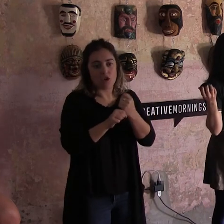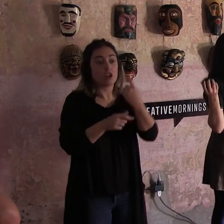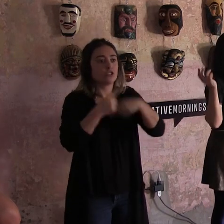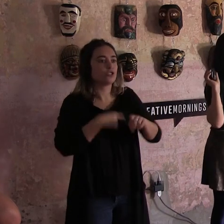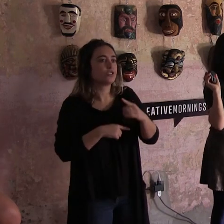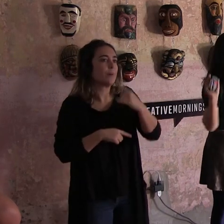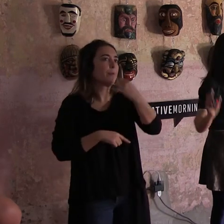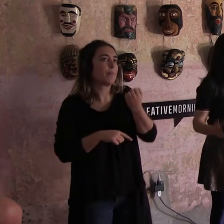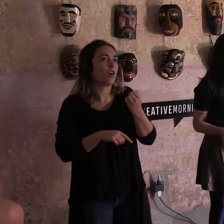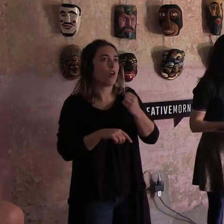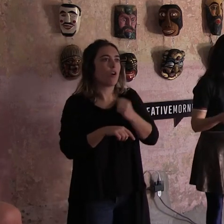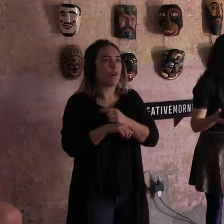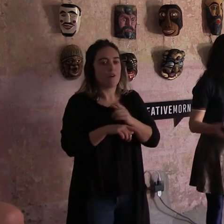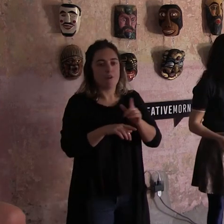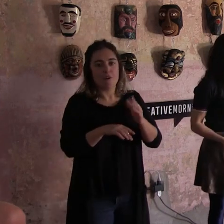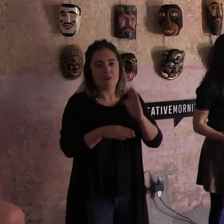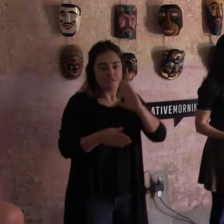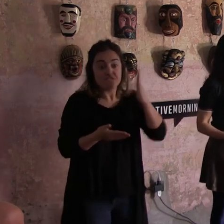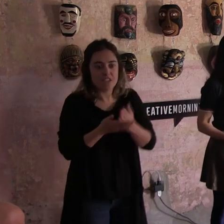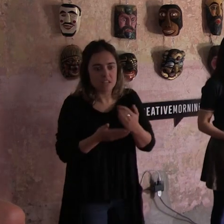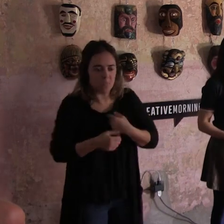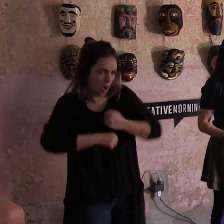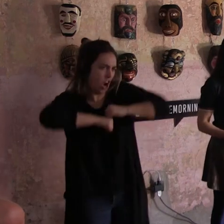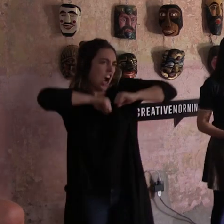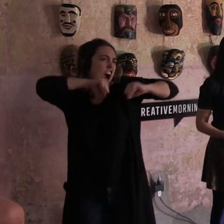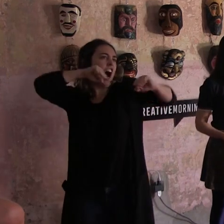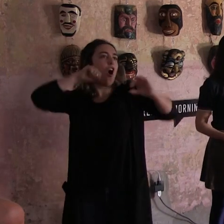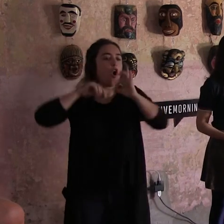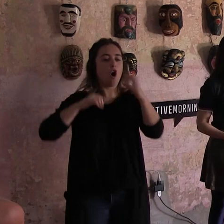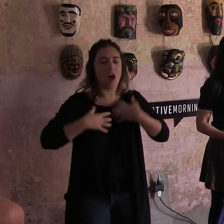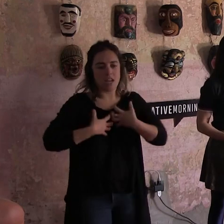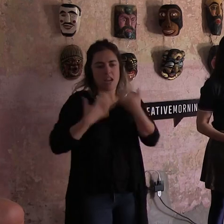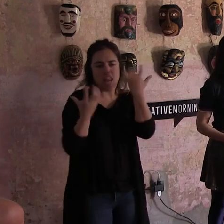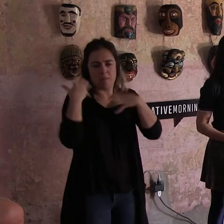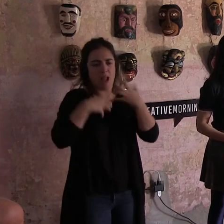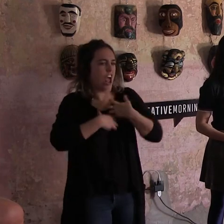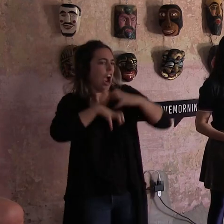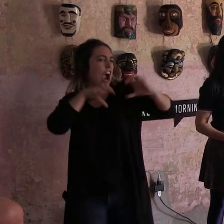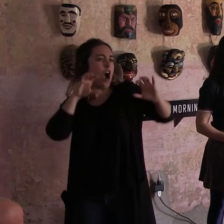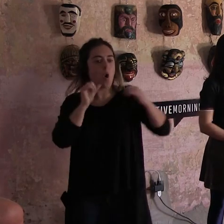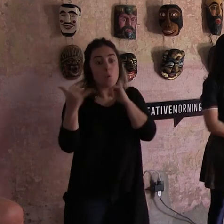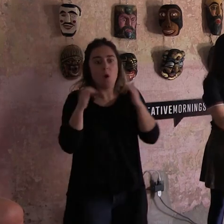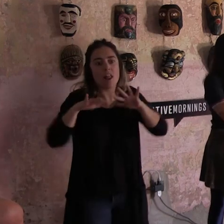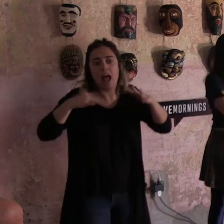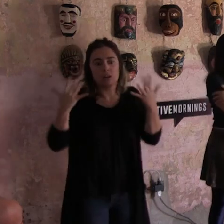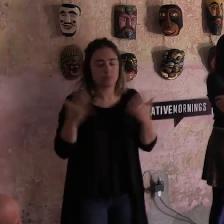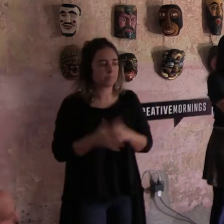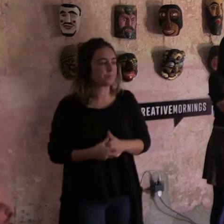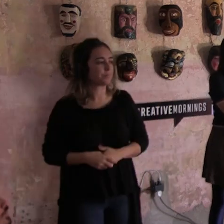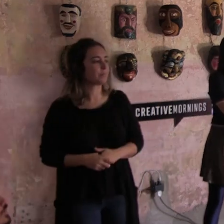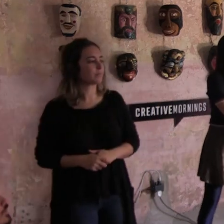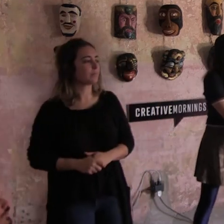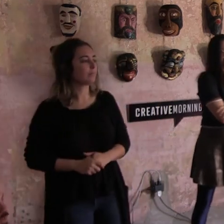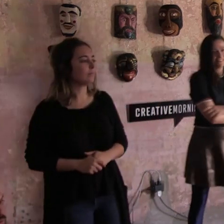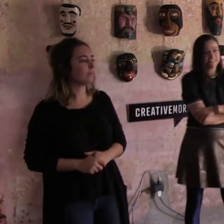tenemos que desperezarnos también. No sé, pero sí, me parece muy importante eso. Gracias.